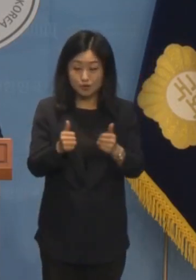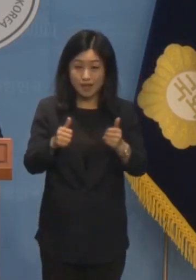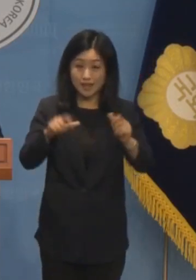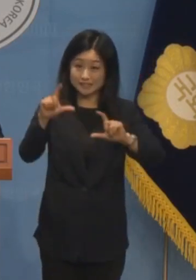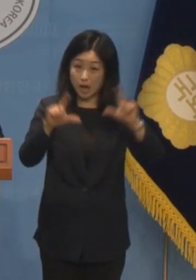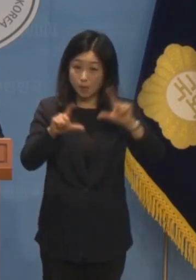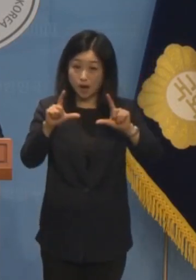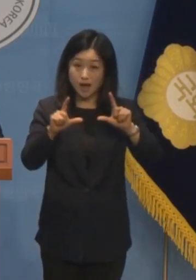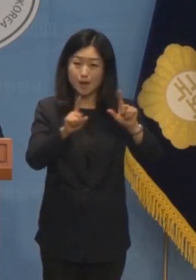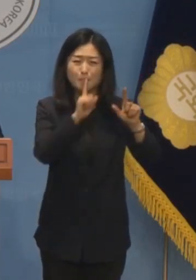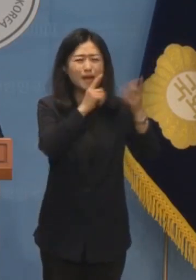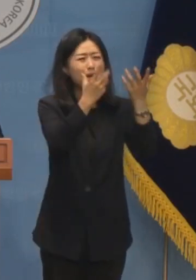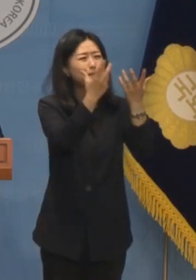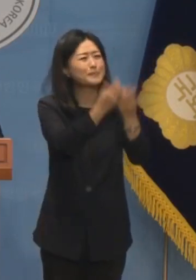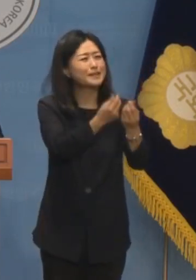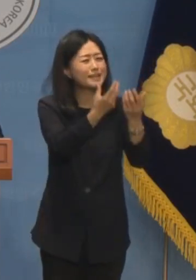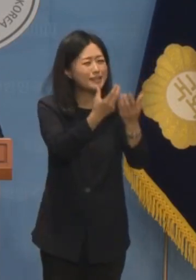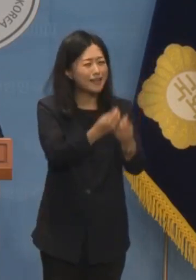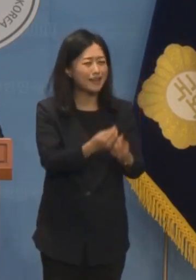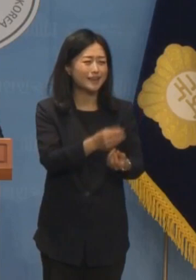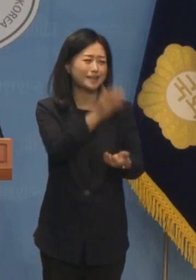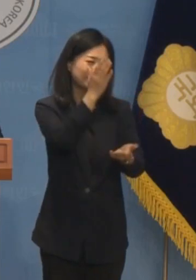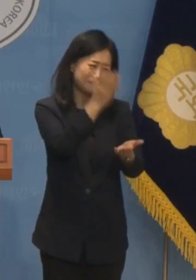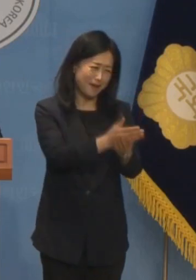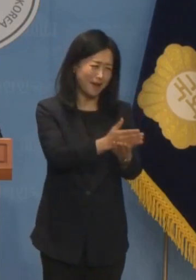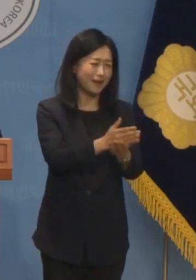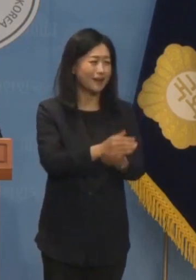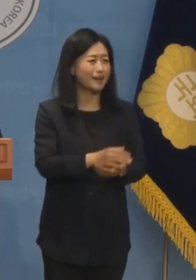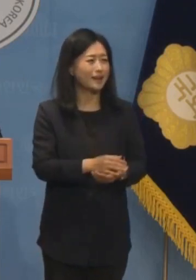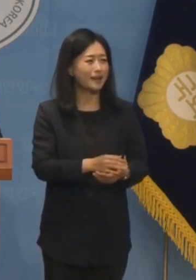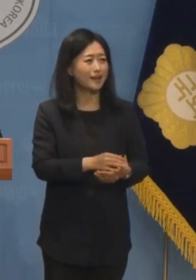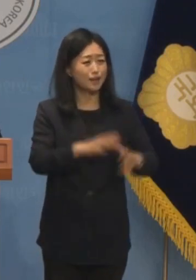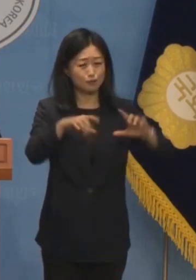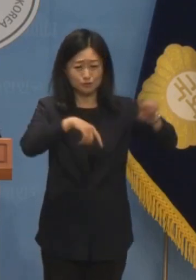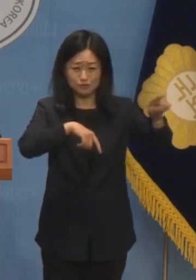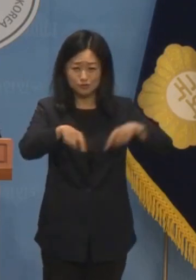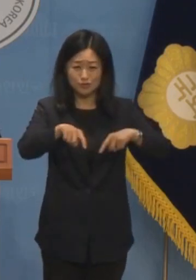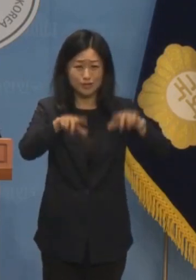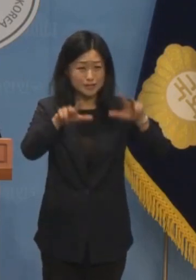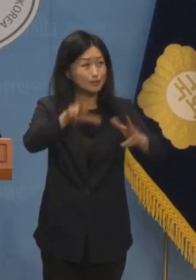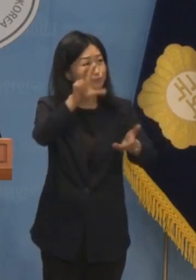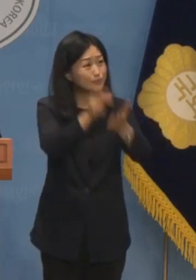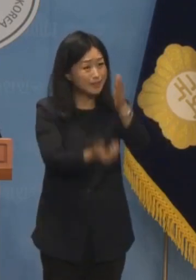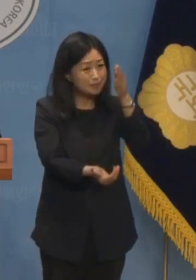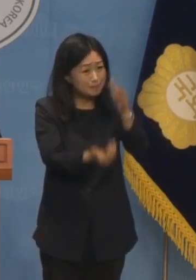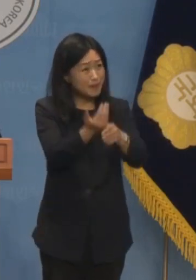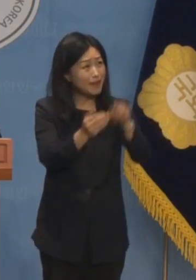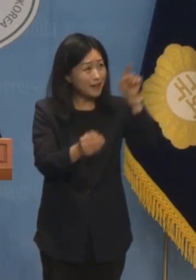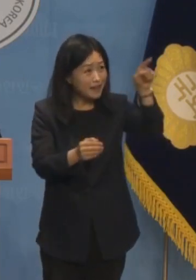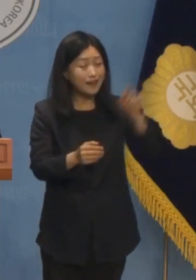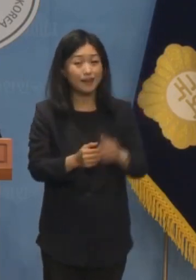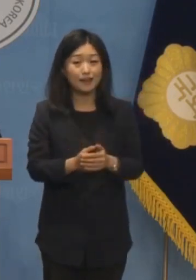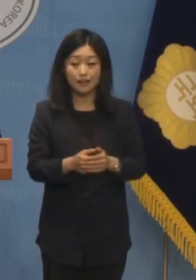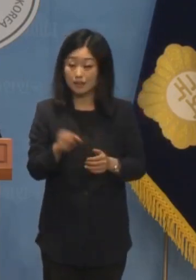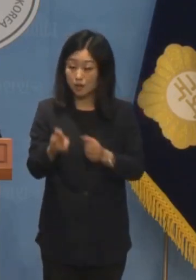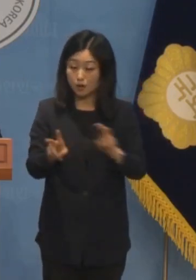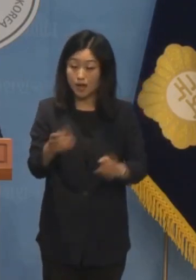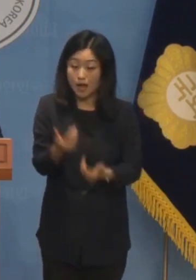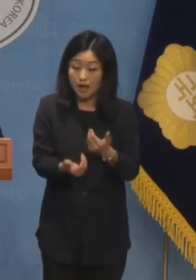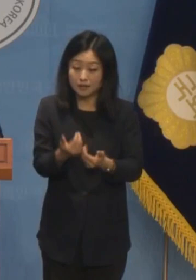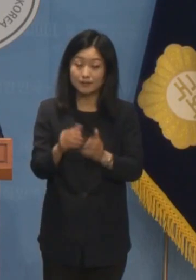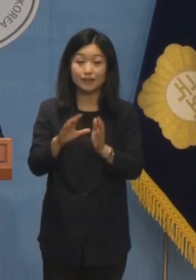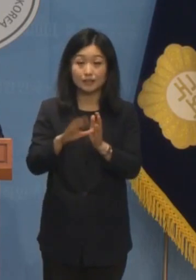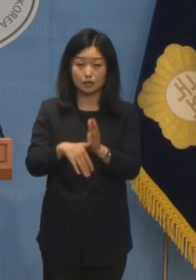핑계대는데 멈춰선 것은 국회가 아니라 국정입니다. 더욱이 여야 갈등이 아무리 극심할